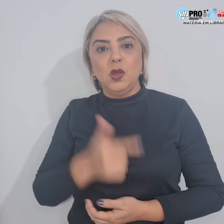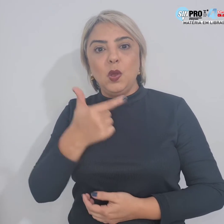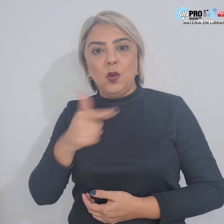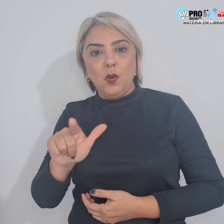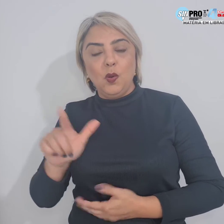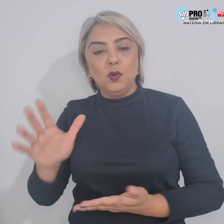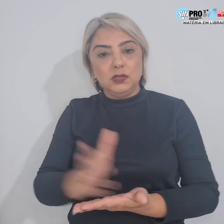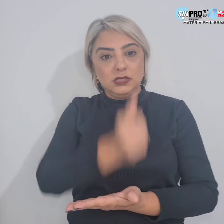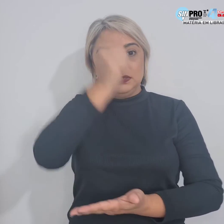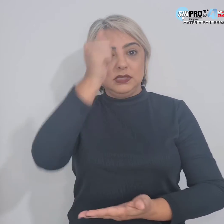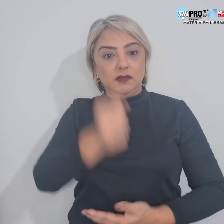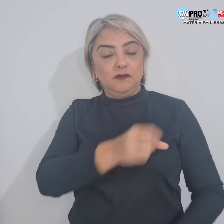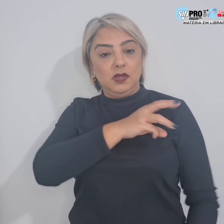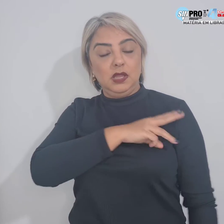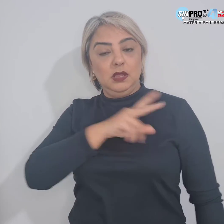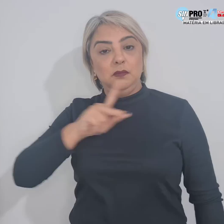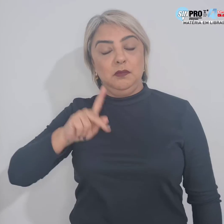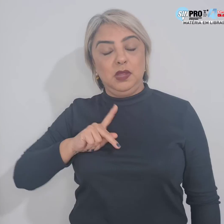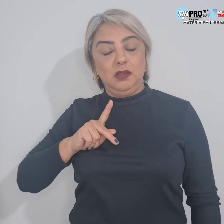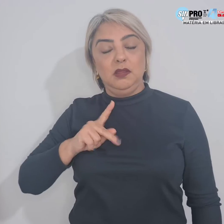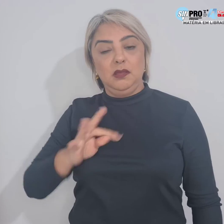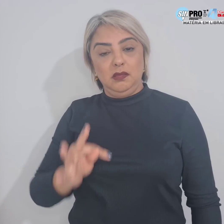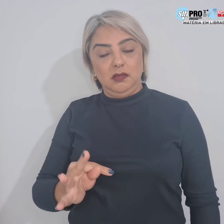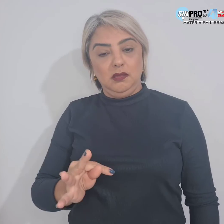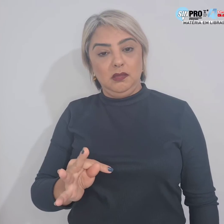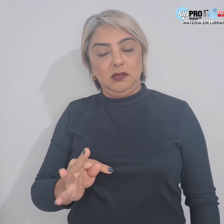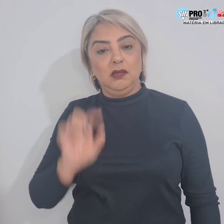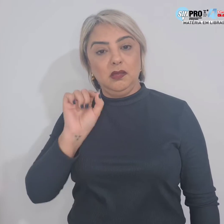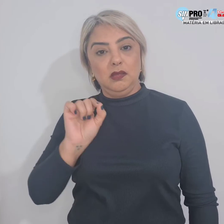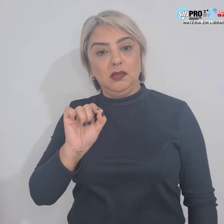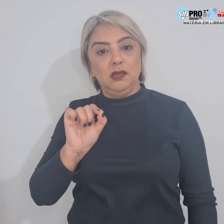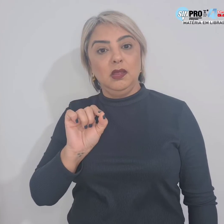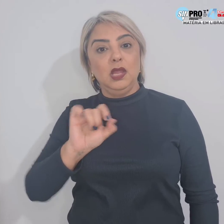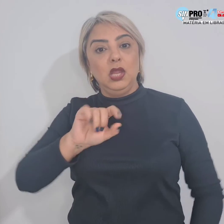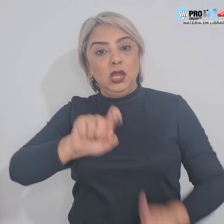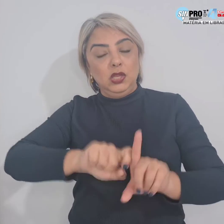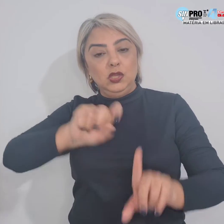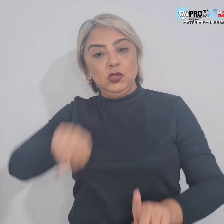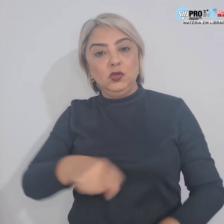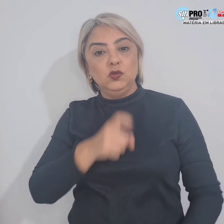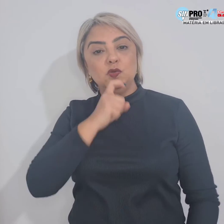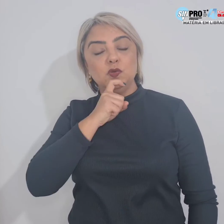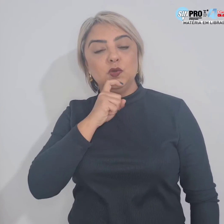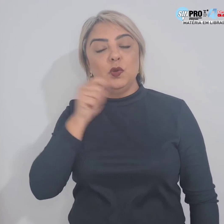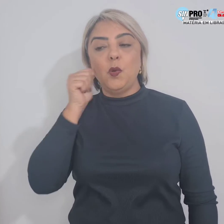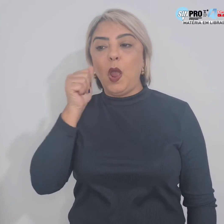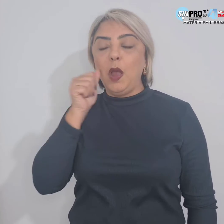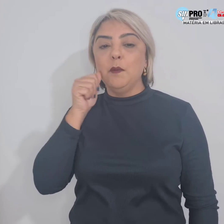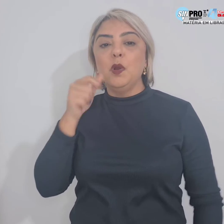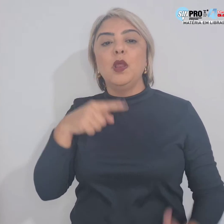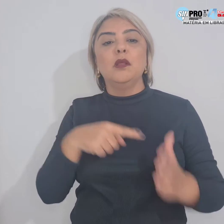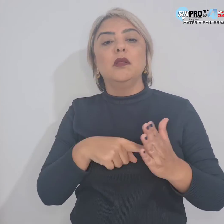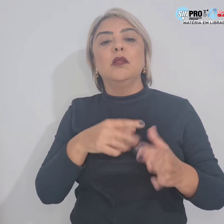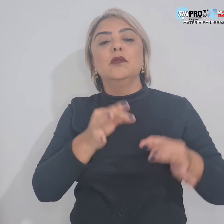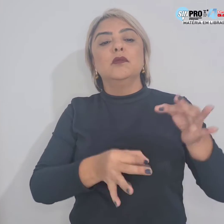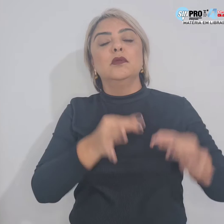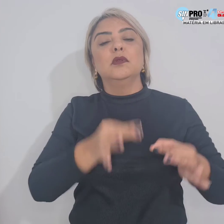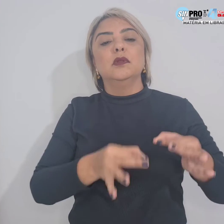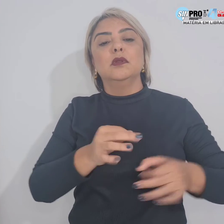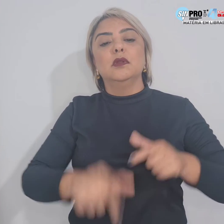Outra resgatada pelo MPT em junho, no Recôncavo Baiano. Uma mulher foi condenada na Justiça do Trabalho